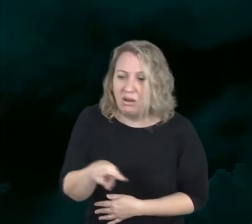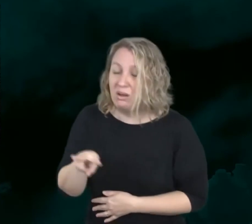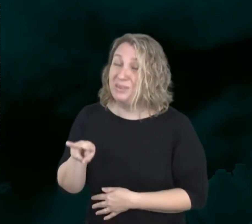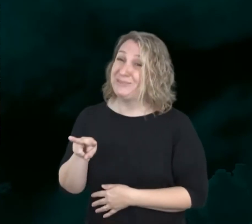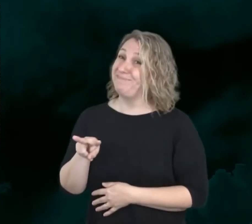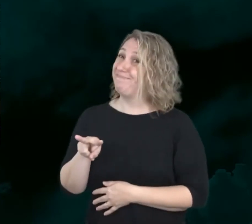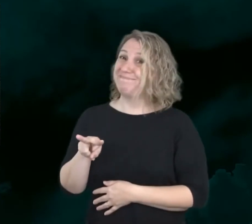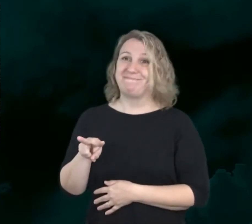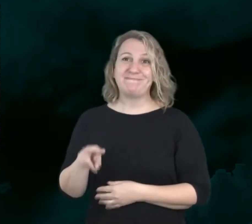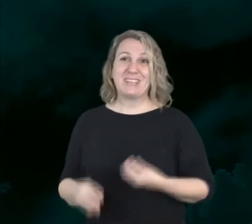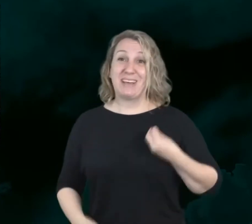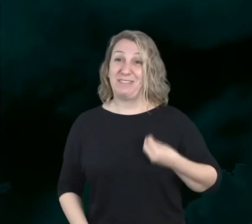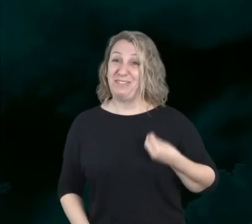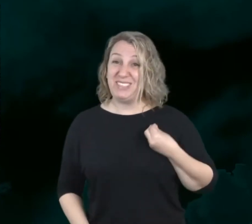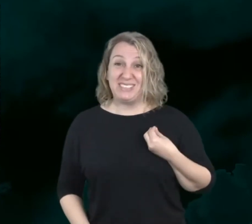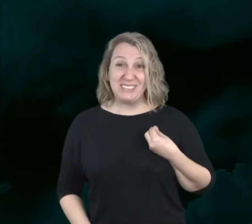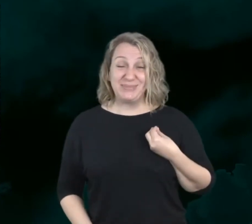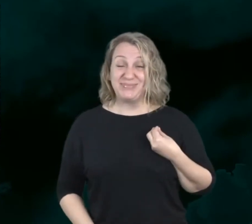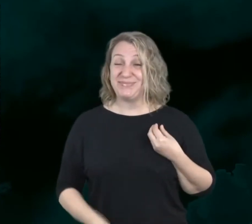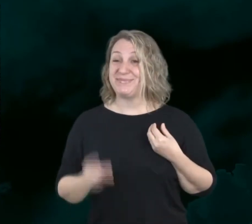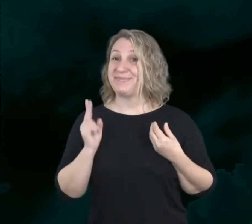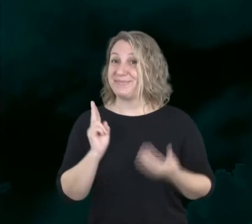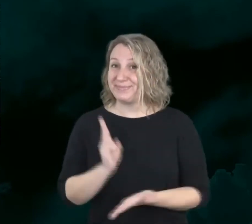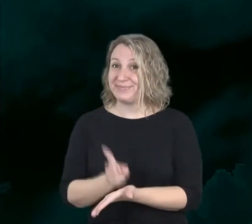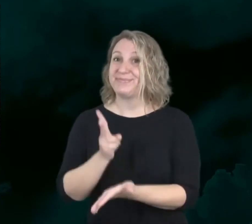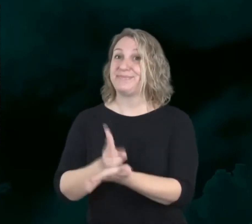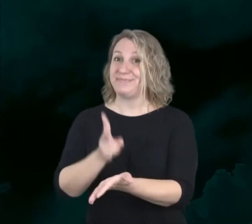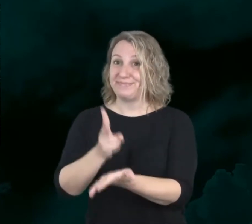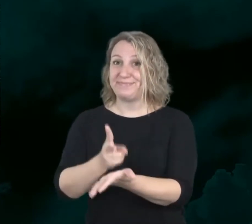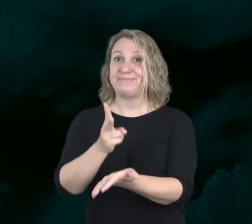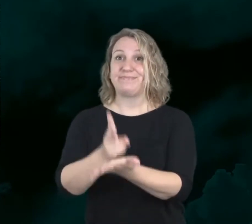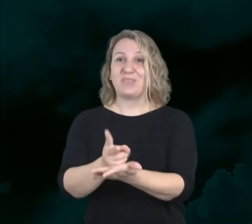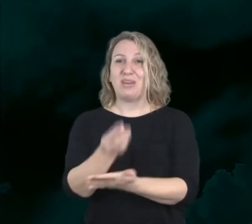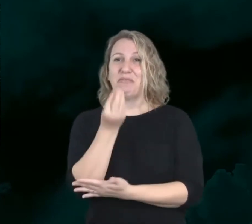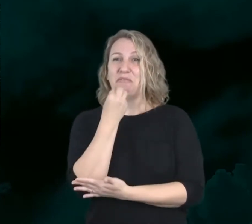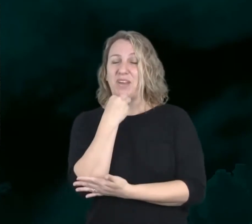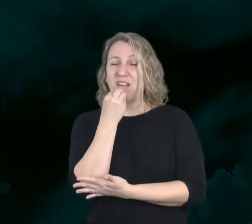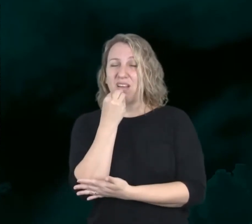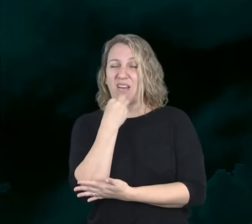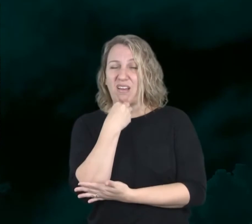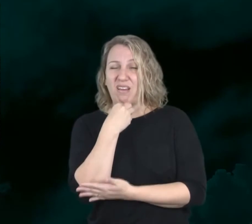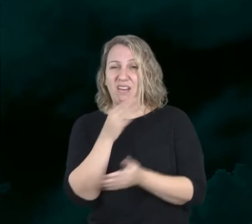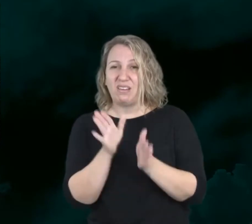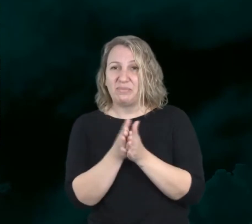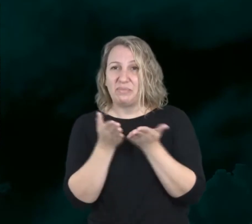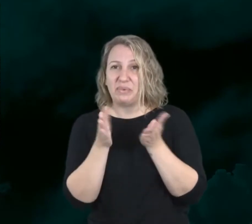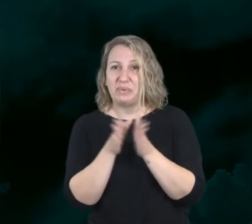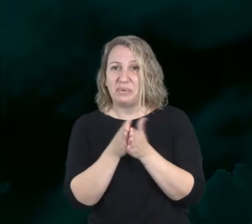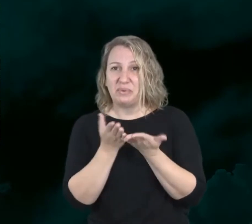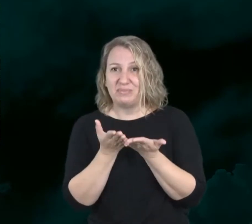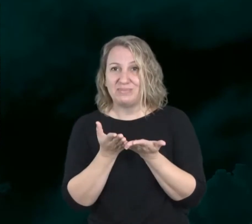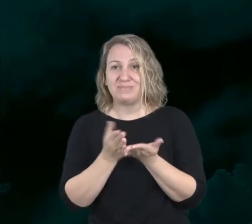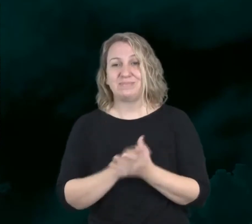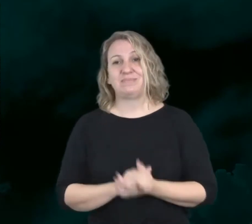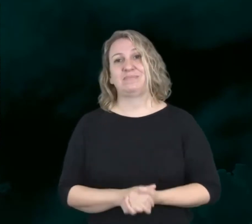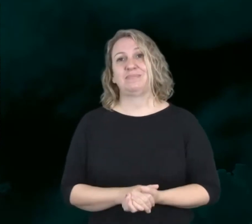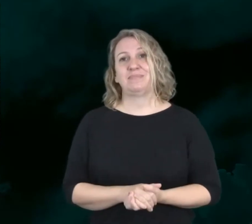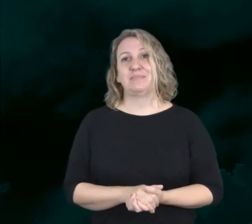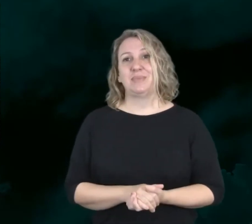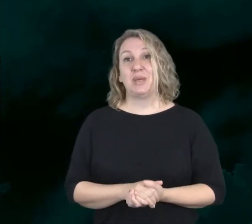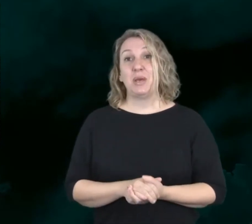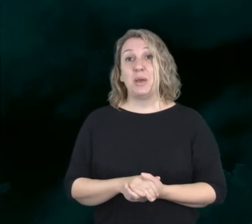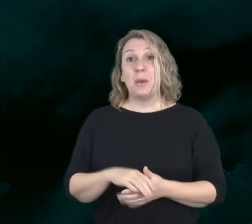continuar vivendo essa pobreza, essa miséria espiritual. Então, mas Deus deseja que uma vez que você creu